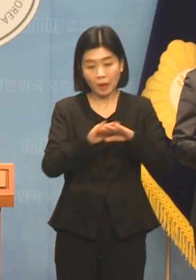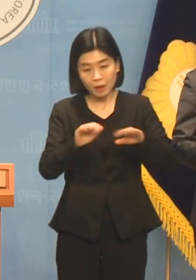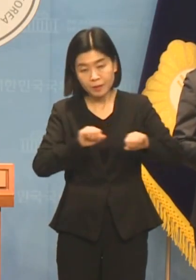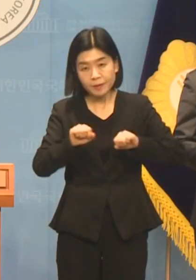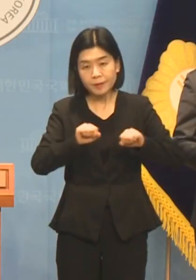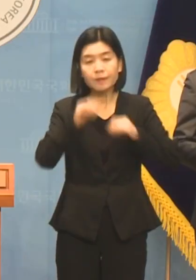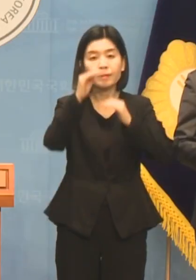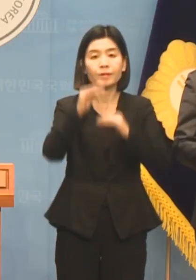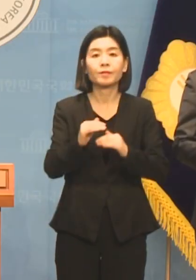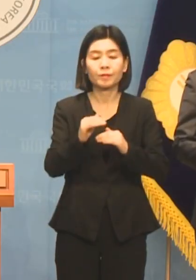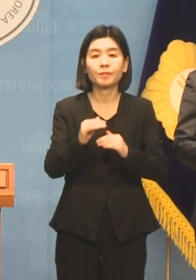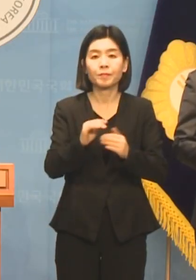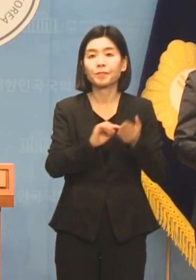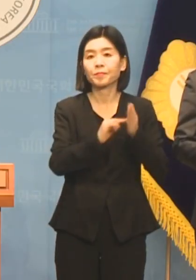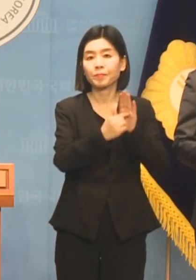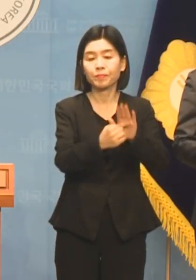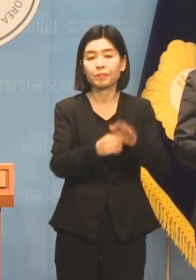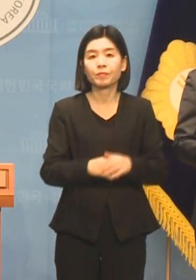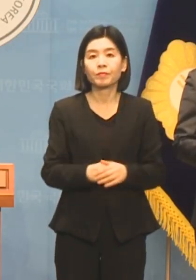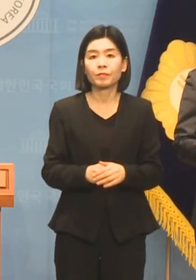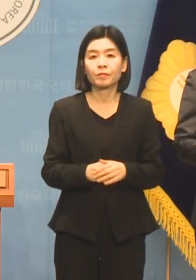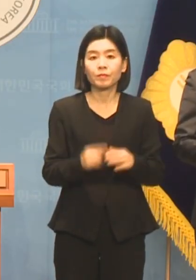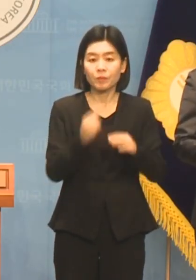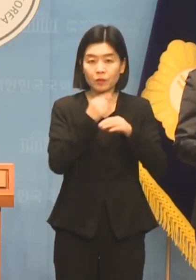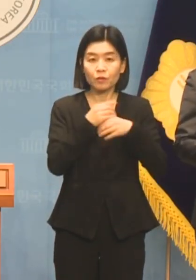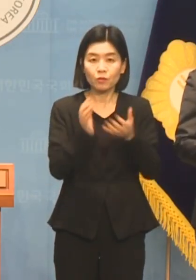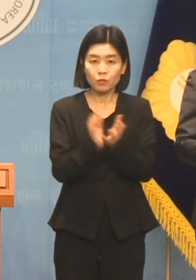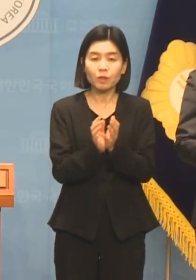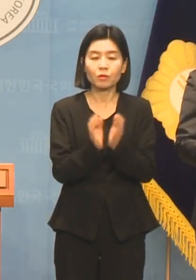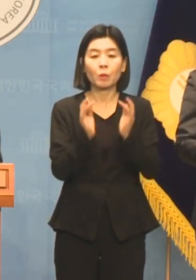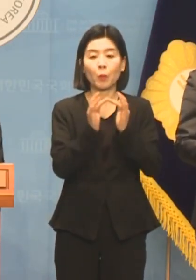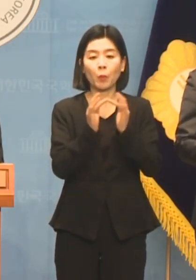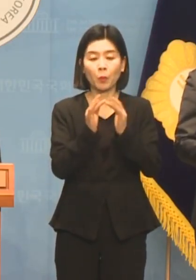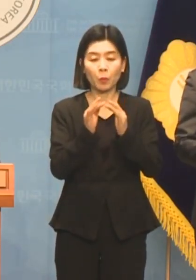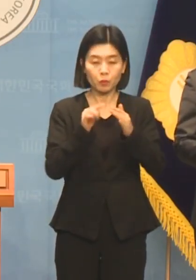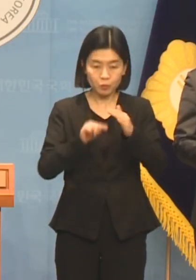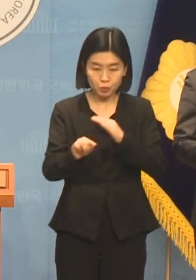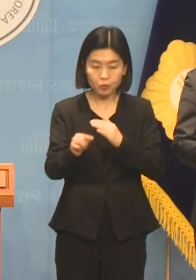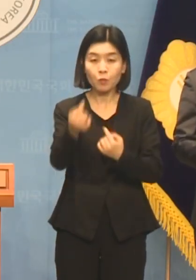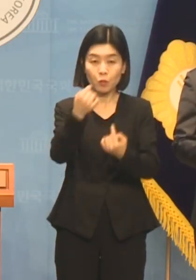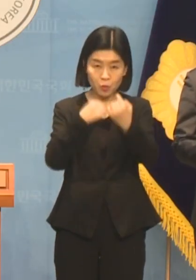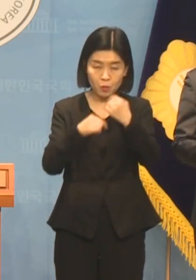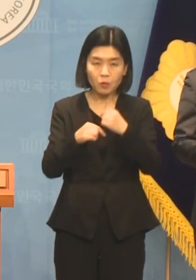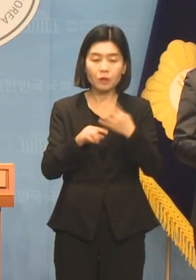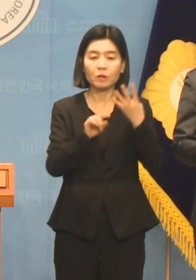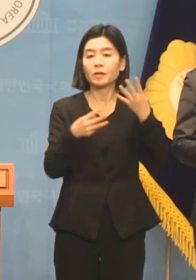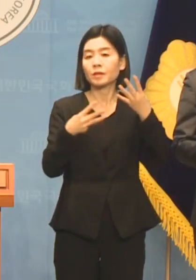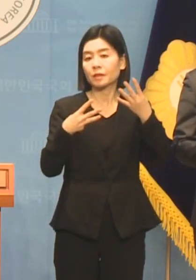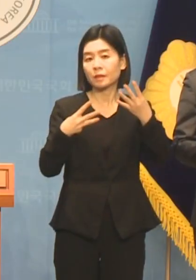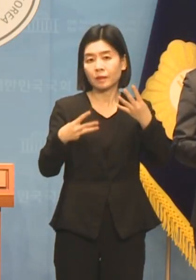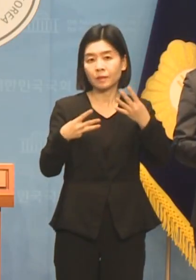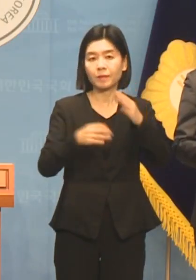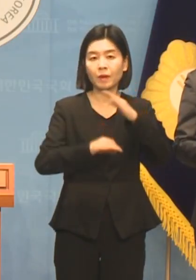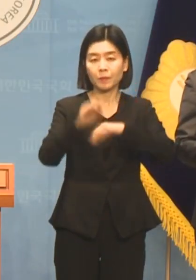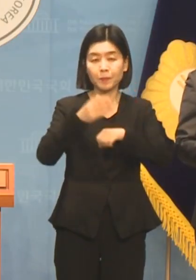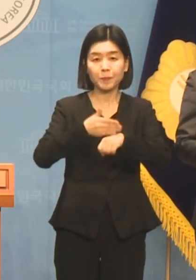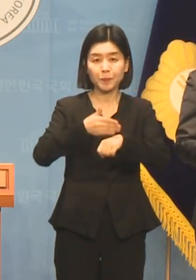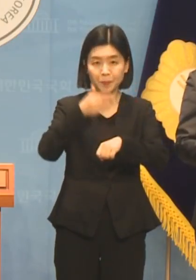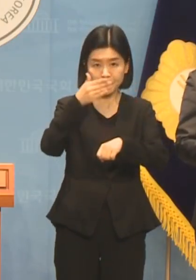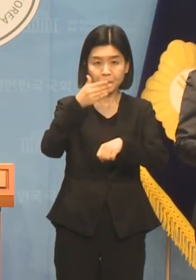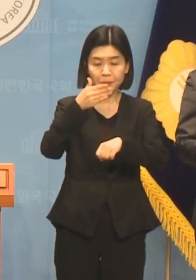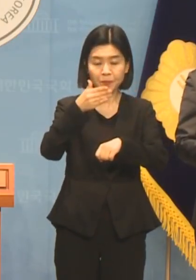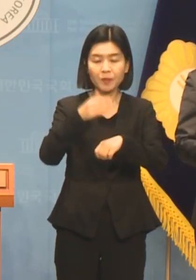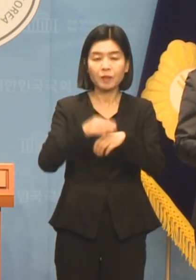대해서 말씀드리겠습니다. 민주파출소 제보 현황 보고드립니다. 4월 3일 9시 기준 전일